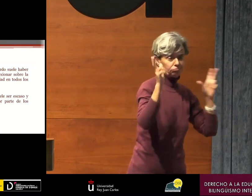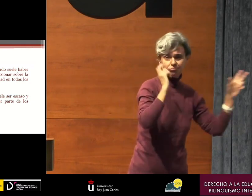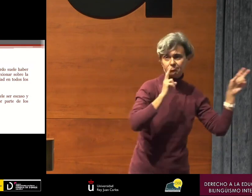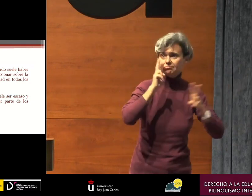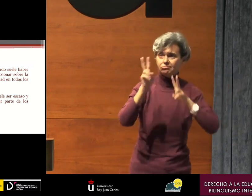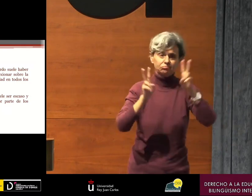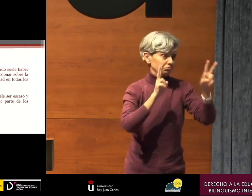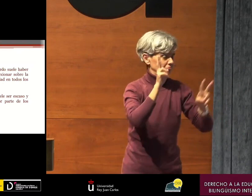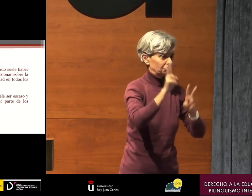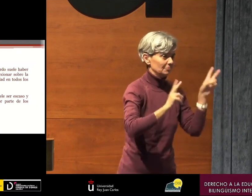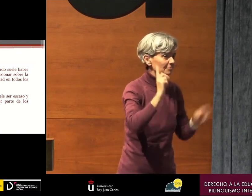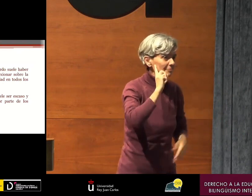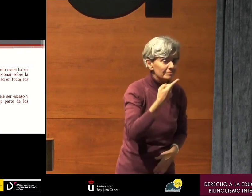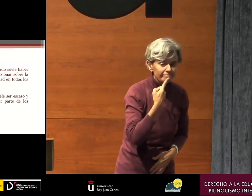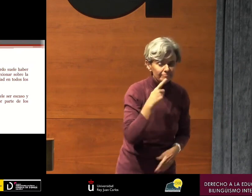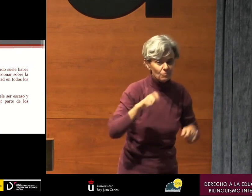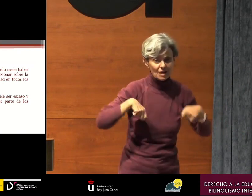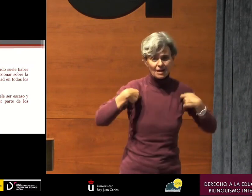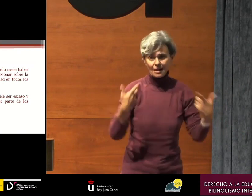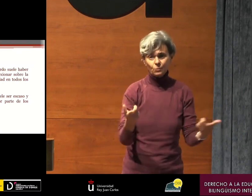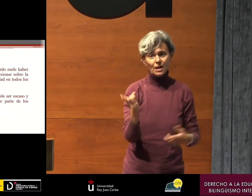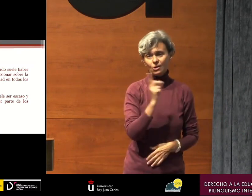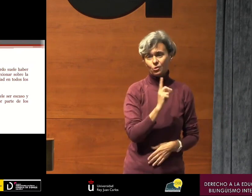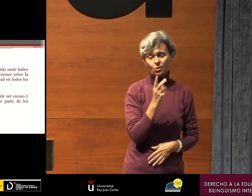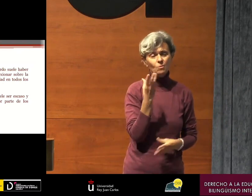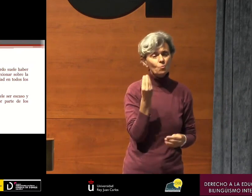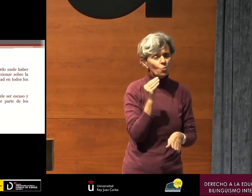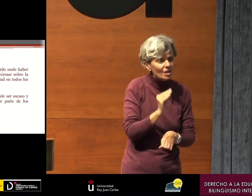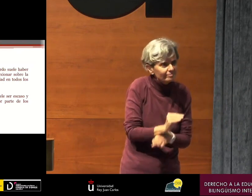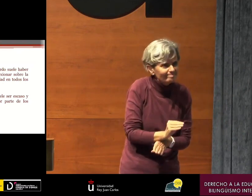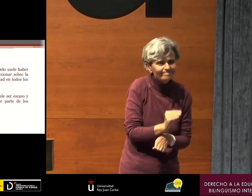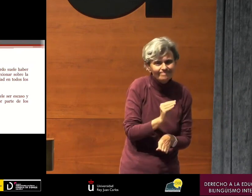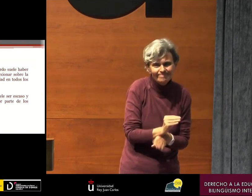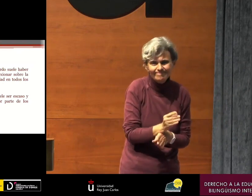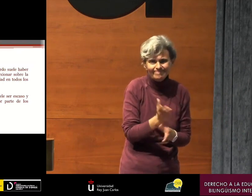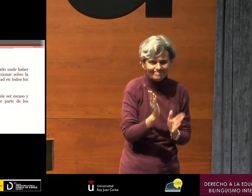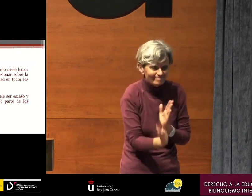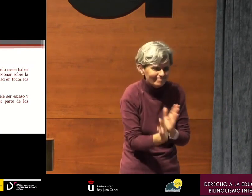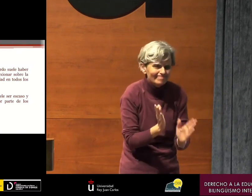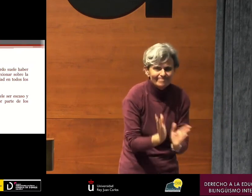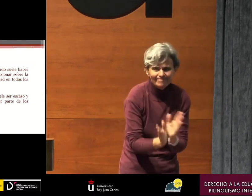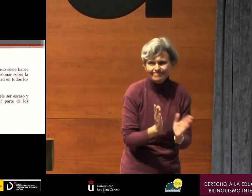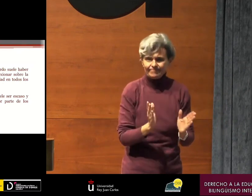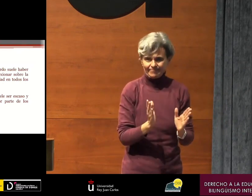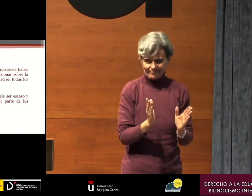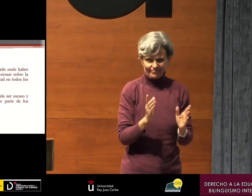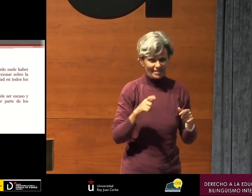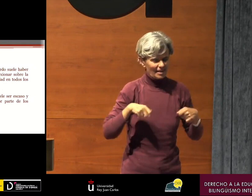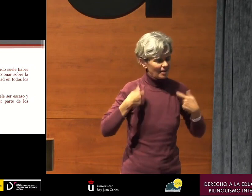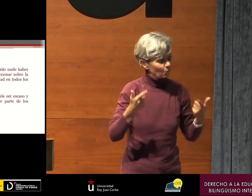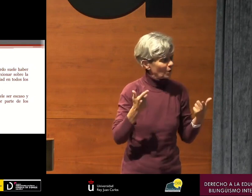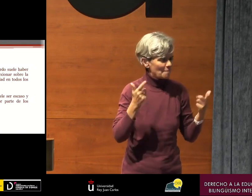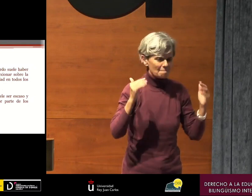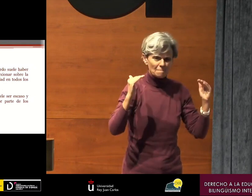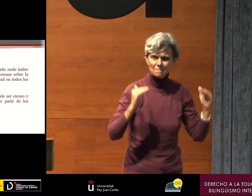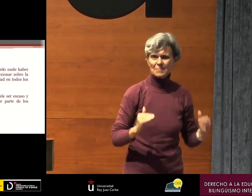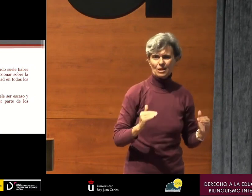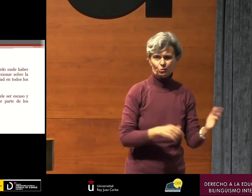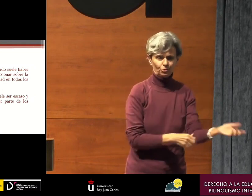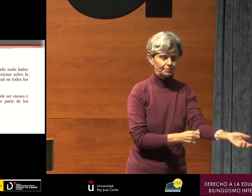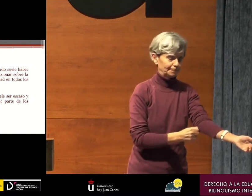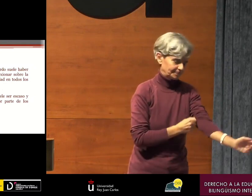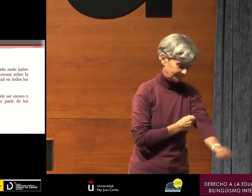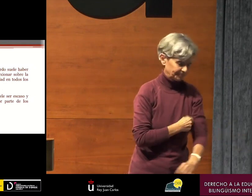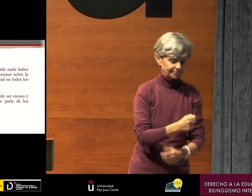de manera natural conversar, de manera indirecta conversar, no se da la misma situación con las personas sordas, tiene que ser